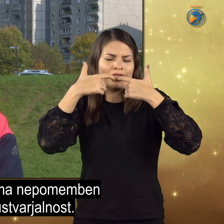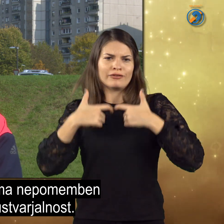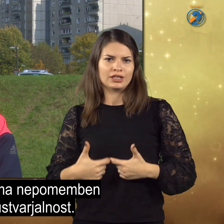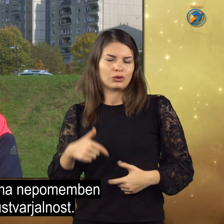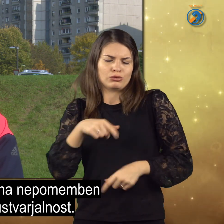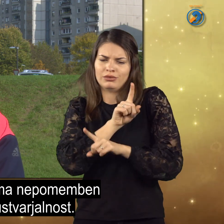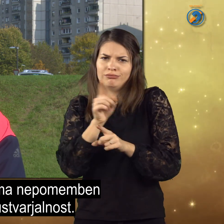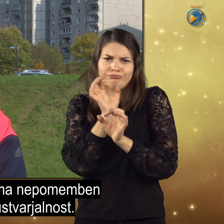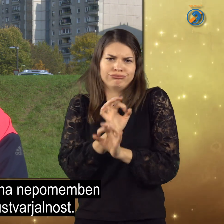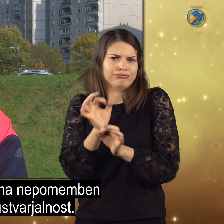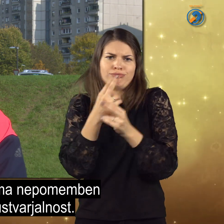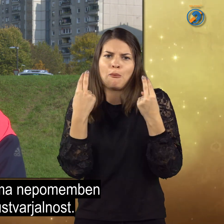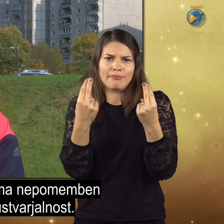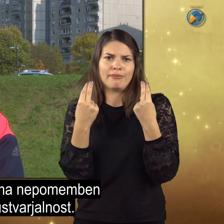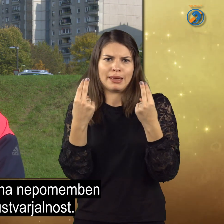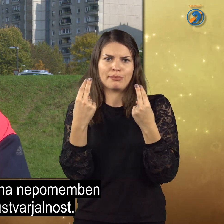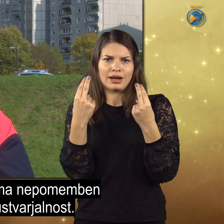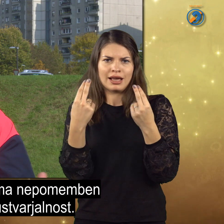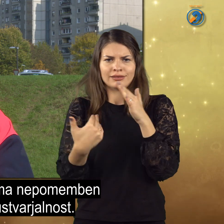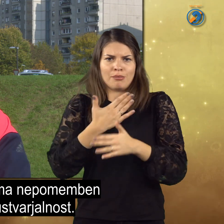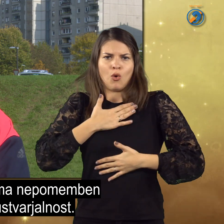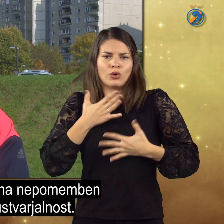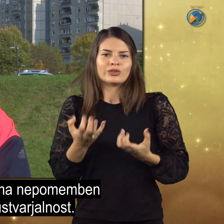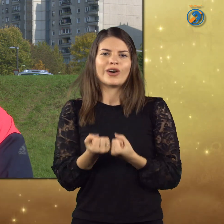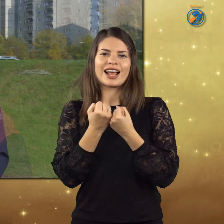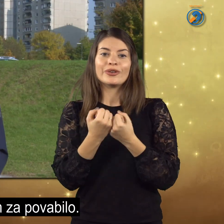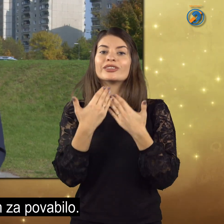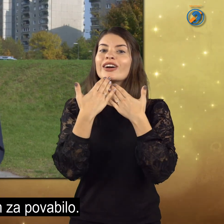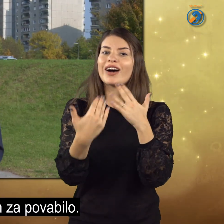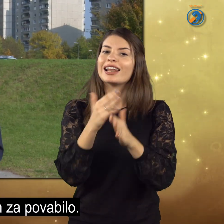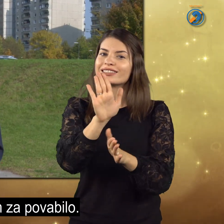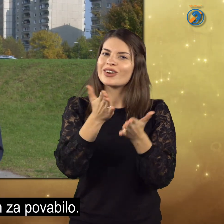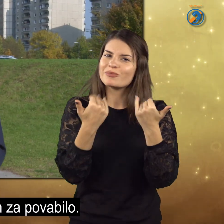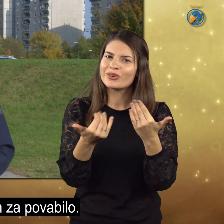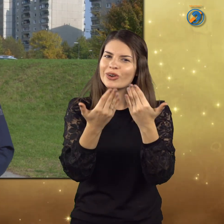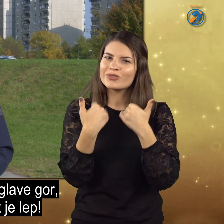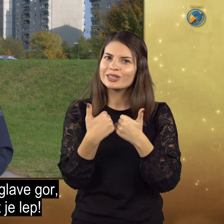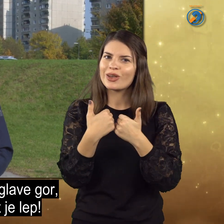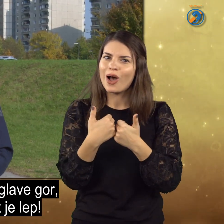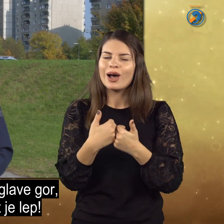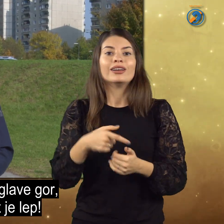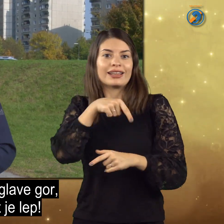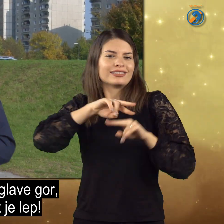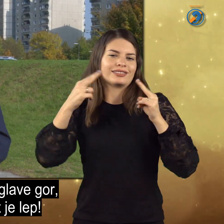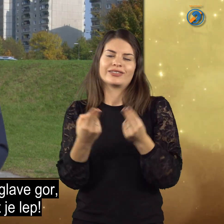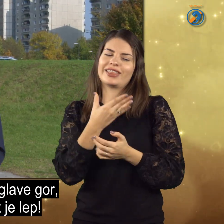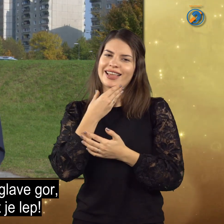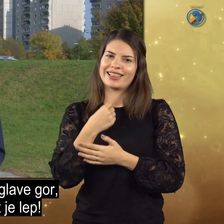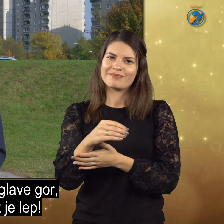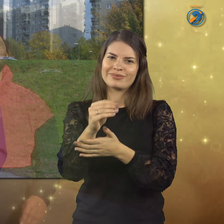je totalno nepomemben, kar se tiče moje ustvarjalnosti. Hvala lepa za povabilo, držite glave gor, svet je